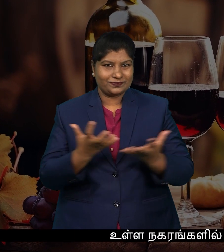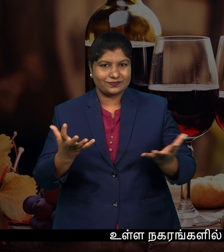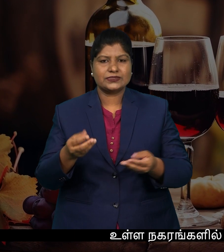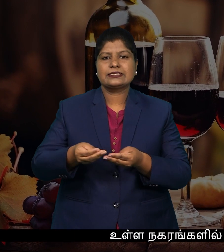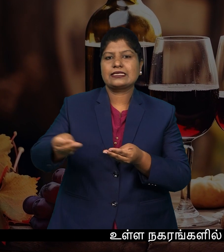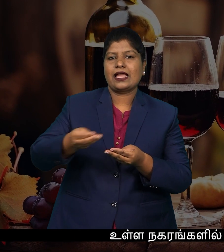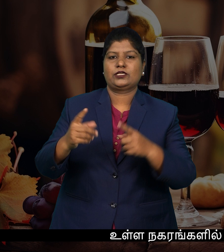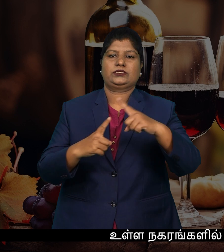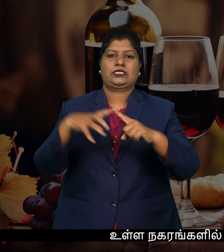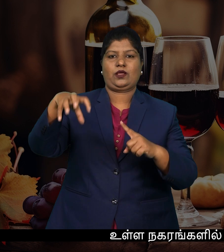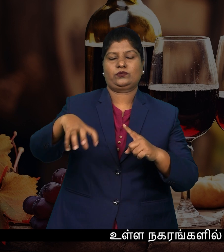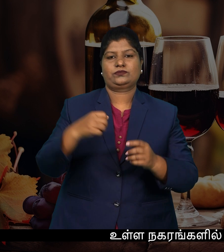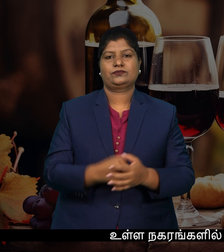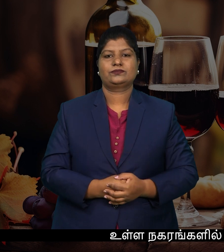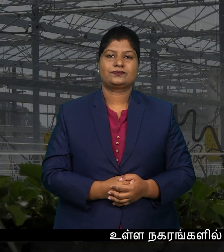நகரங்களிலிருந்து பெறுகின்றனர்.